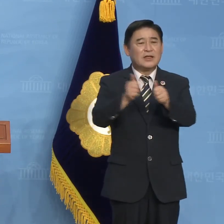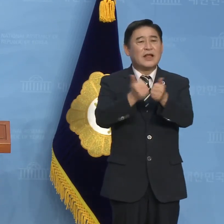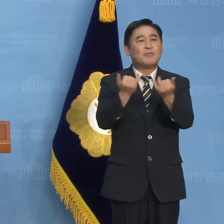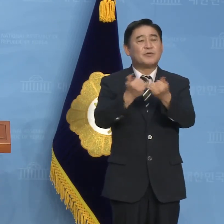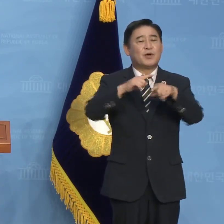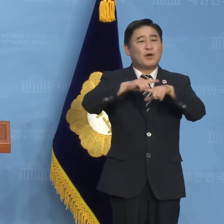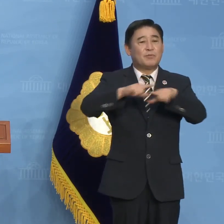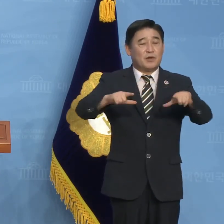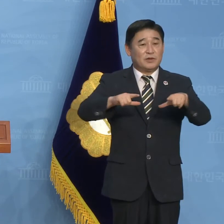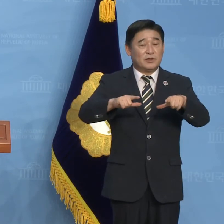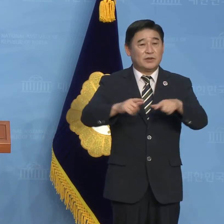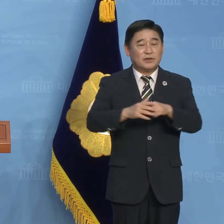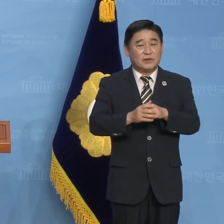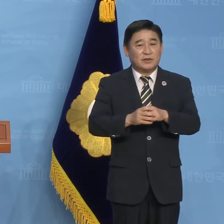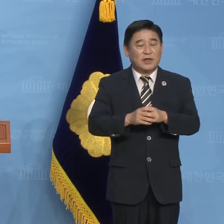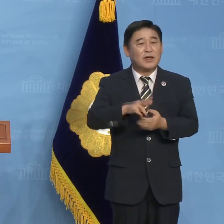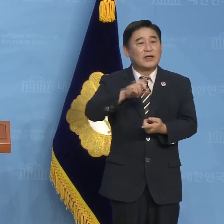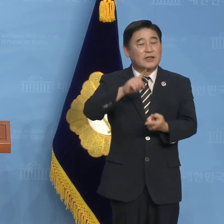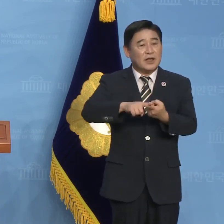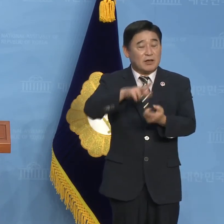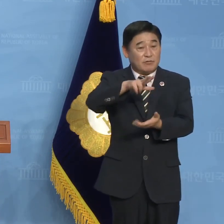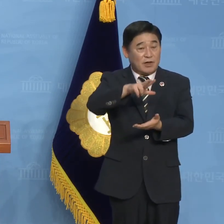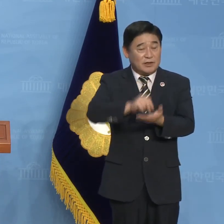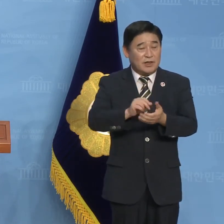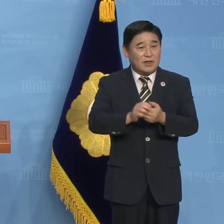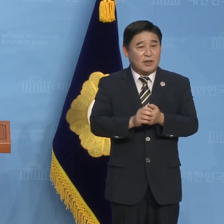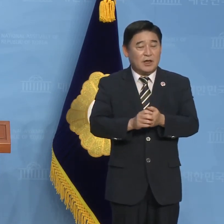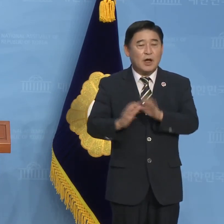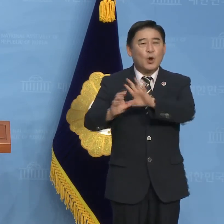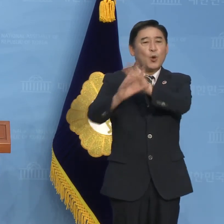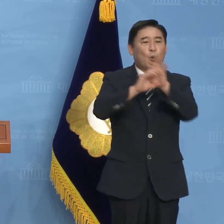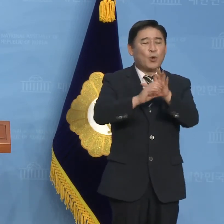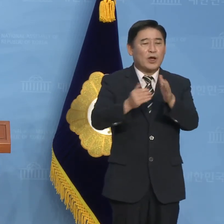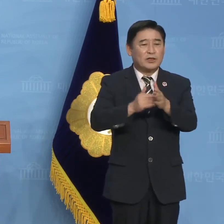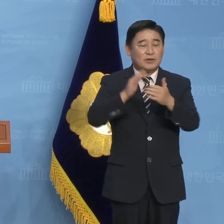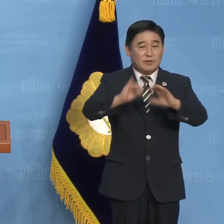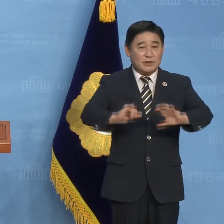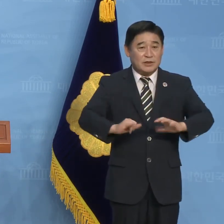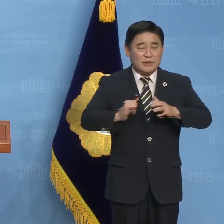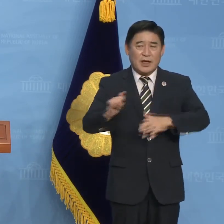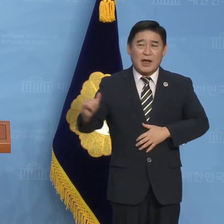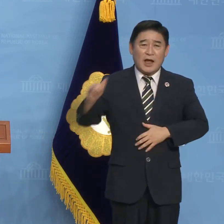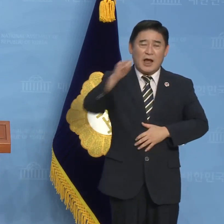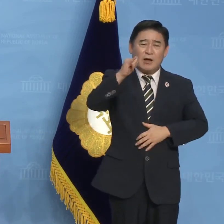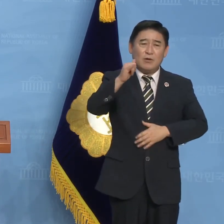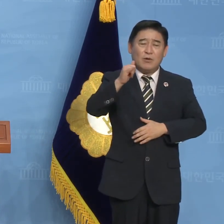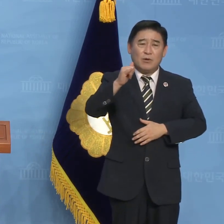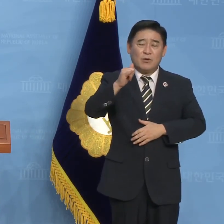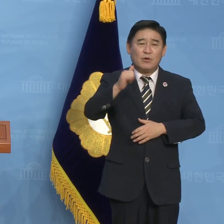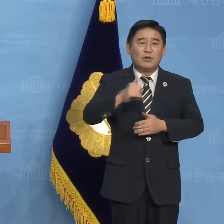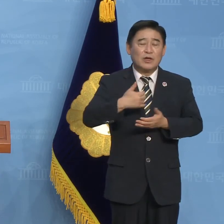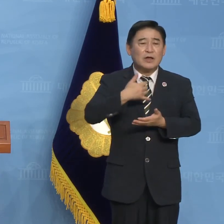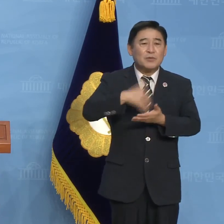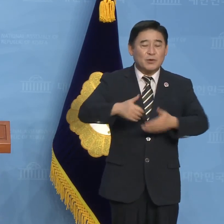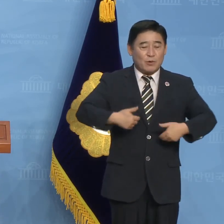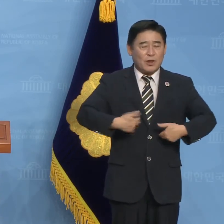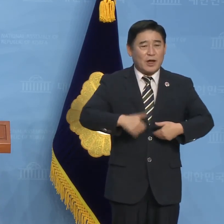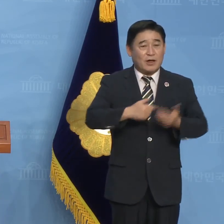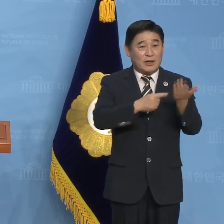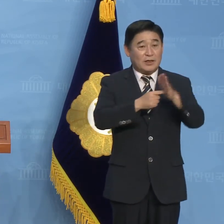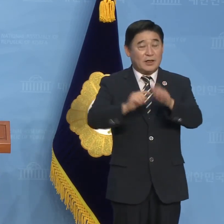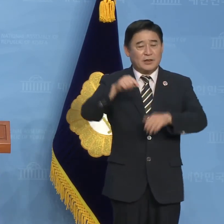성평등 국제지수의 함의와 과제, 또한 코로나19 이후 세계 항공여객 수요 전망과